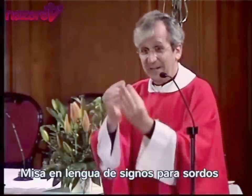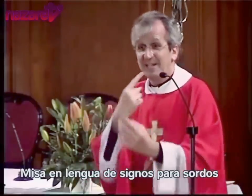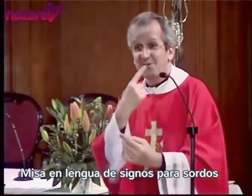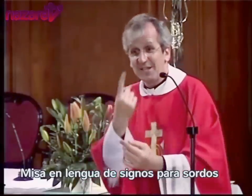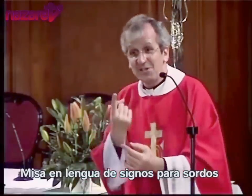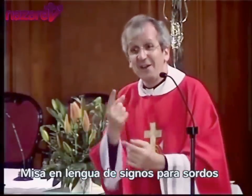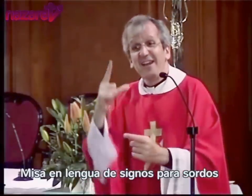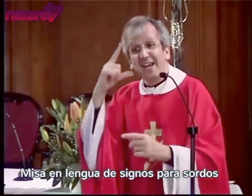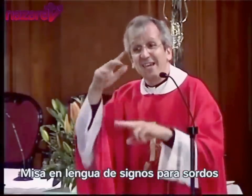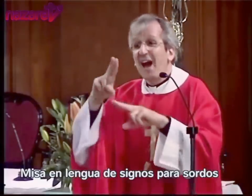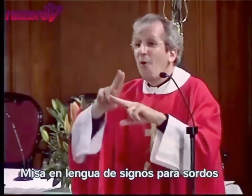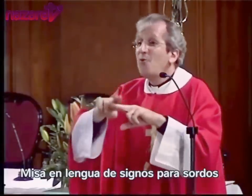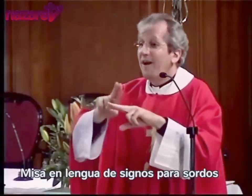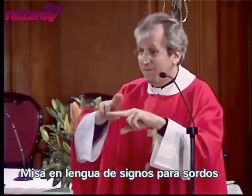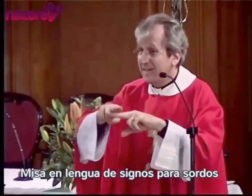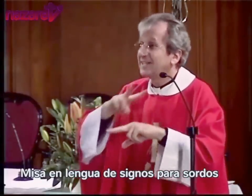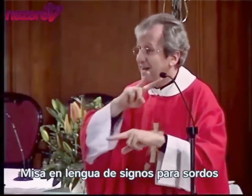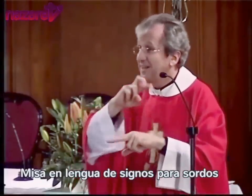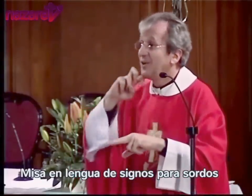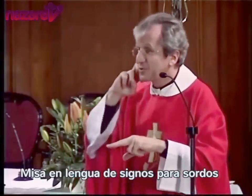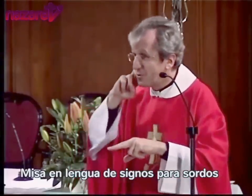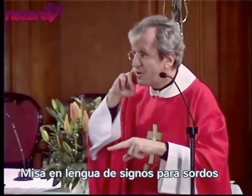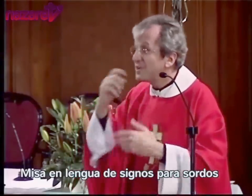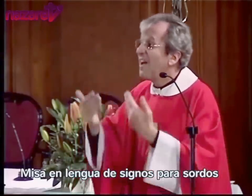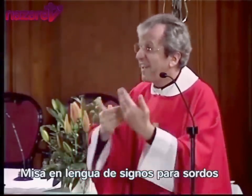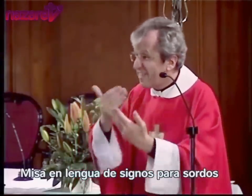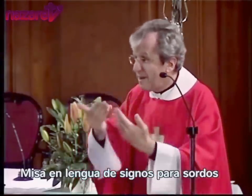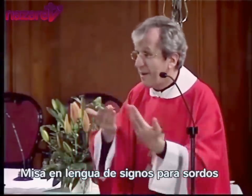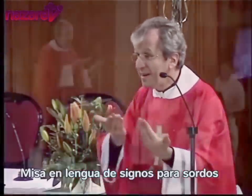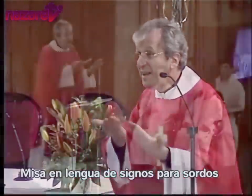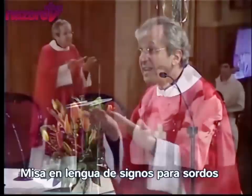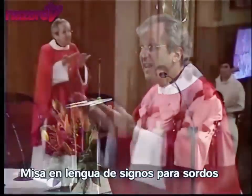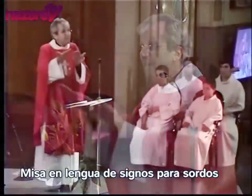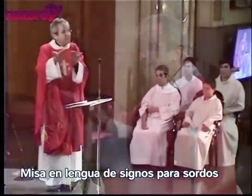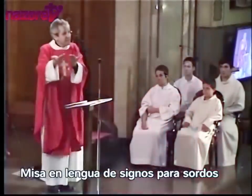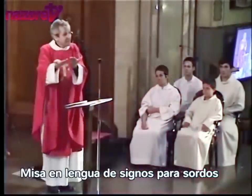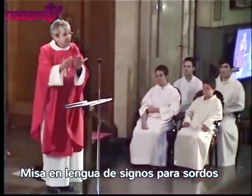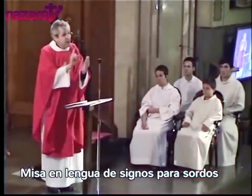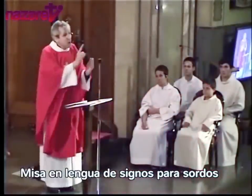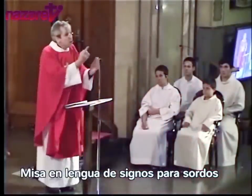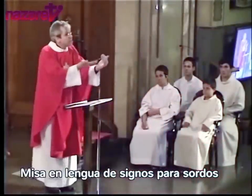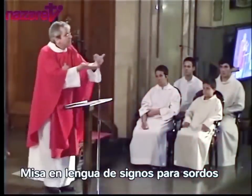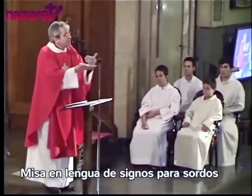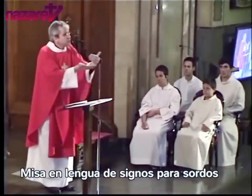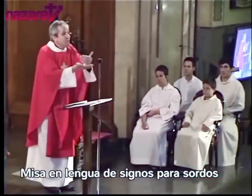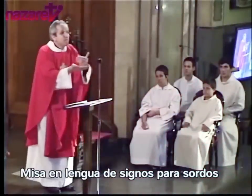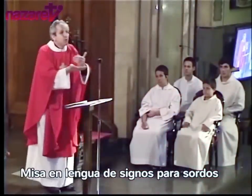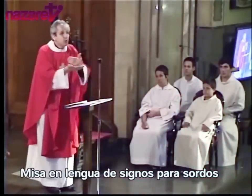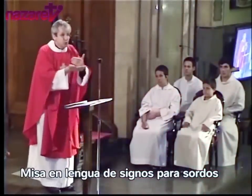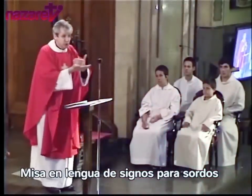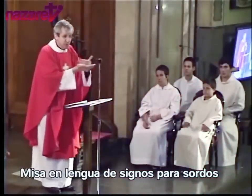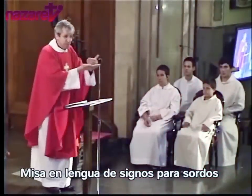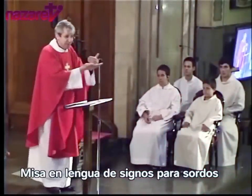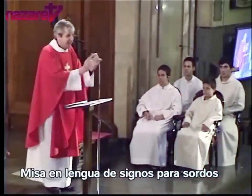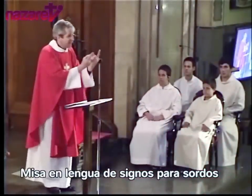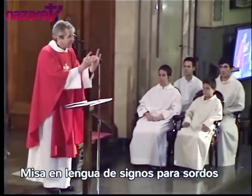celebración de la Eucaristía, os he dicho que era ya una fiesta de los judíos que celebraban y que presentaban los primeros